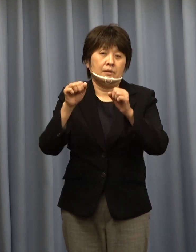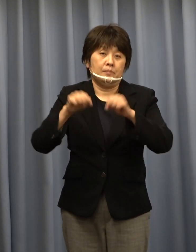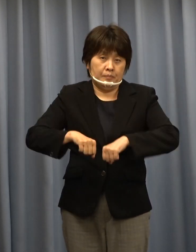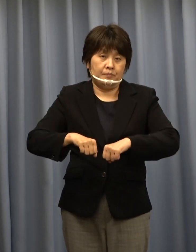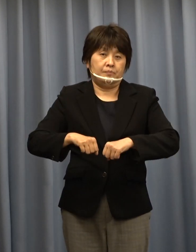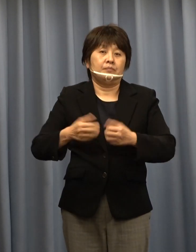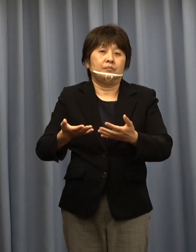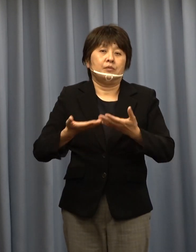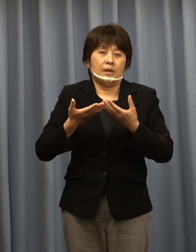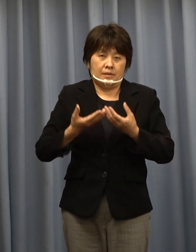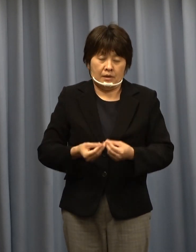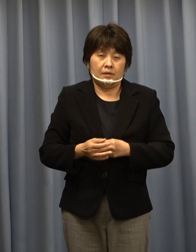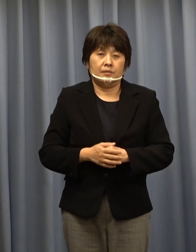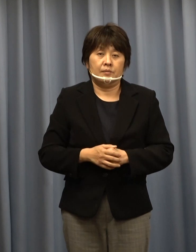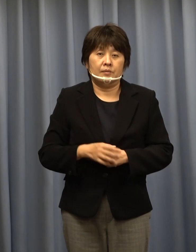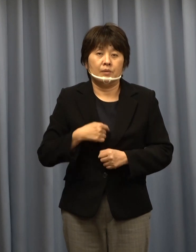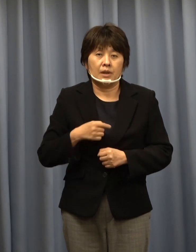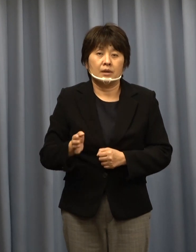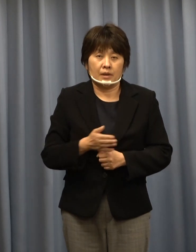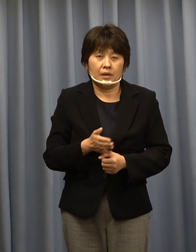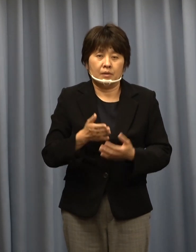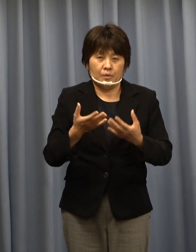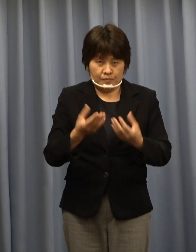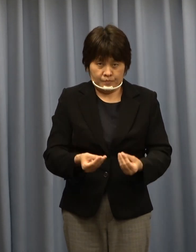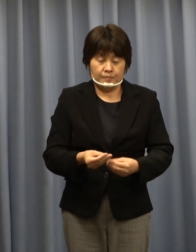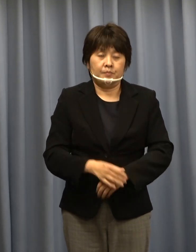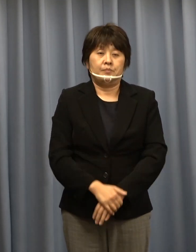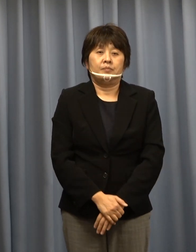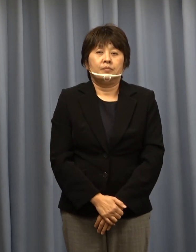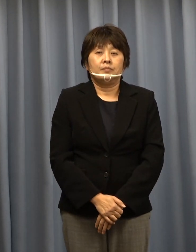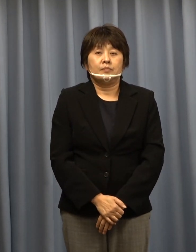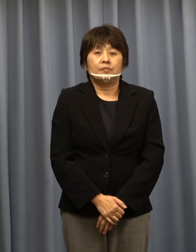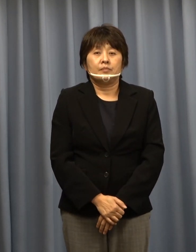であります。私の方からは以上であります。